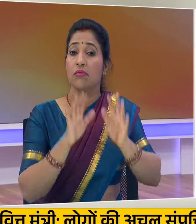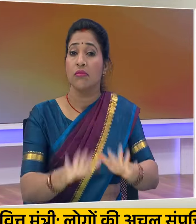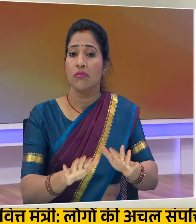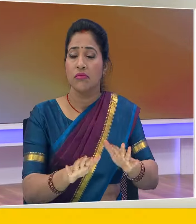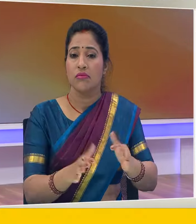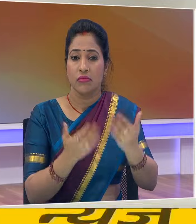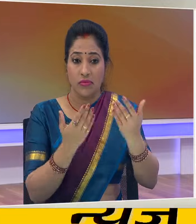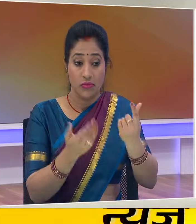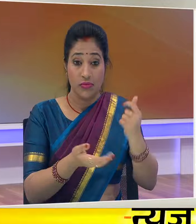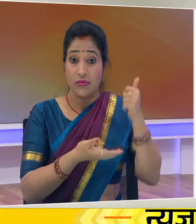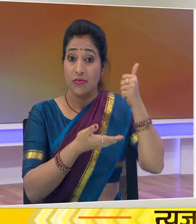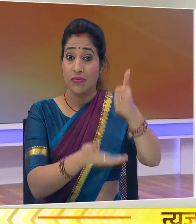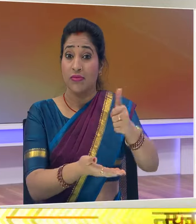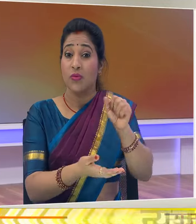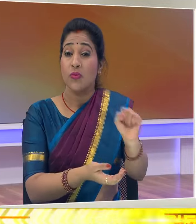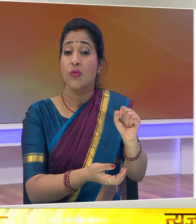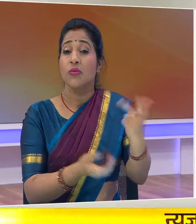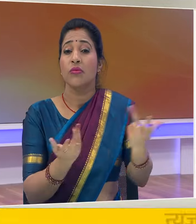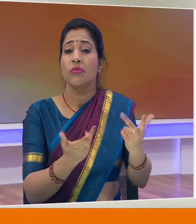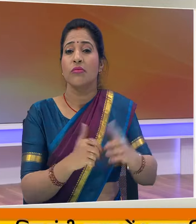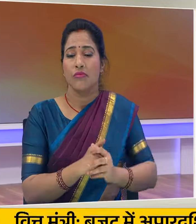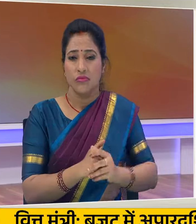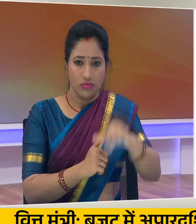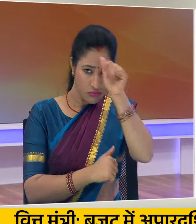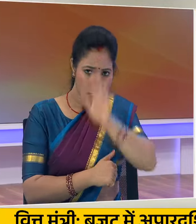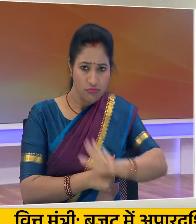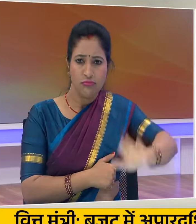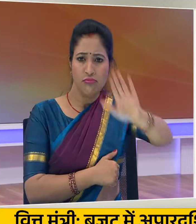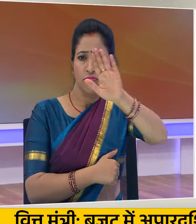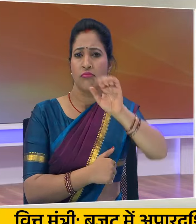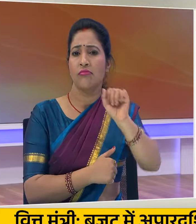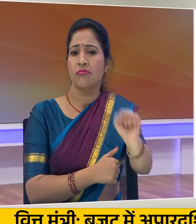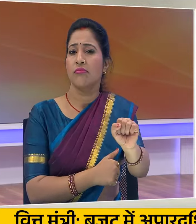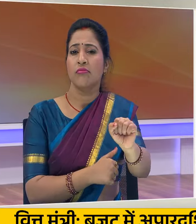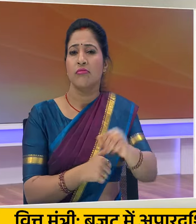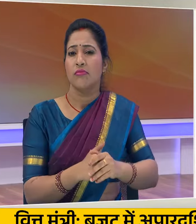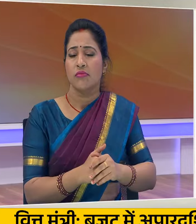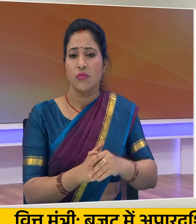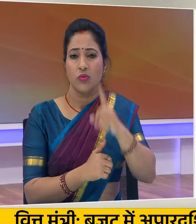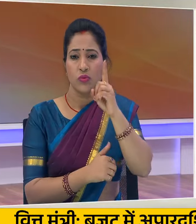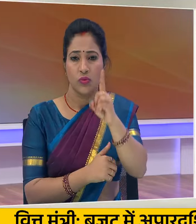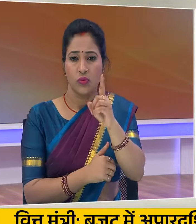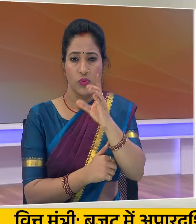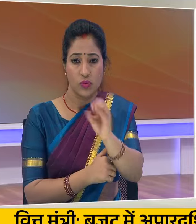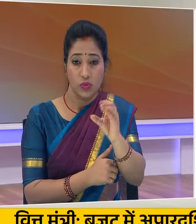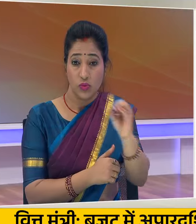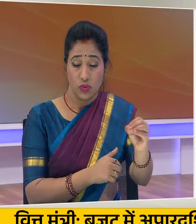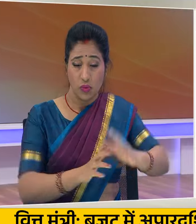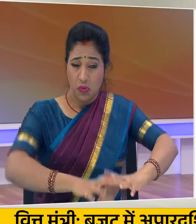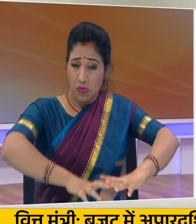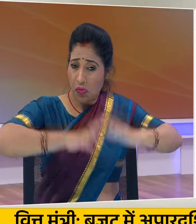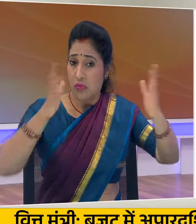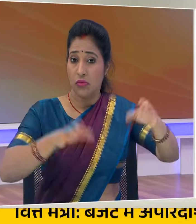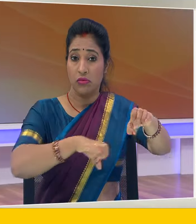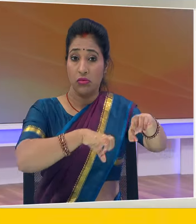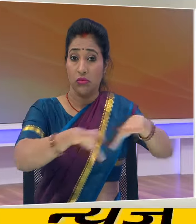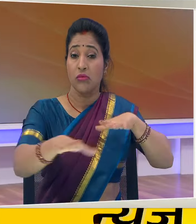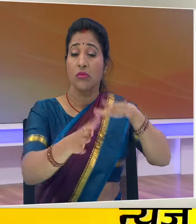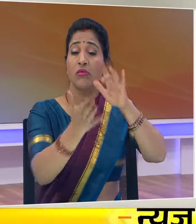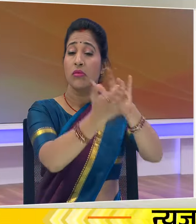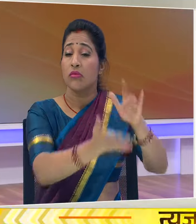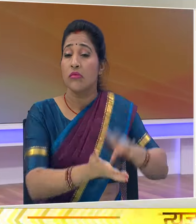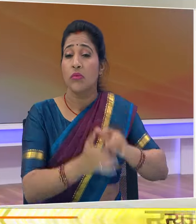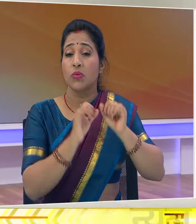अब इस बजट में देश के 100 बड़े शहरों के पास